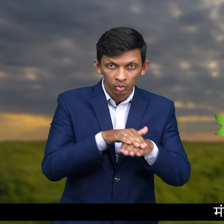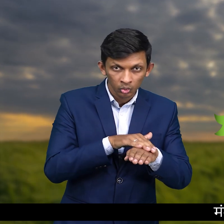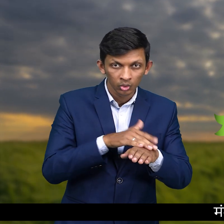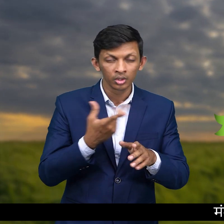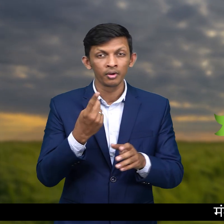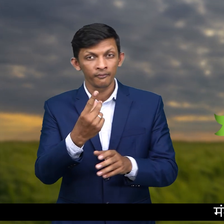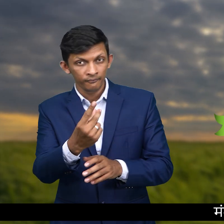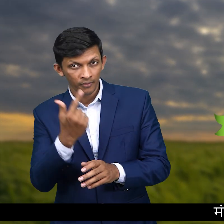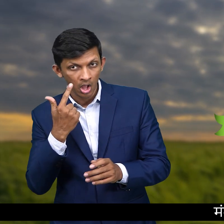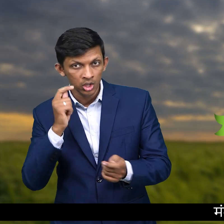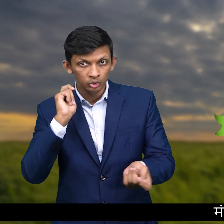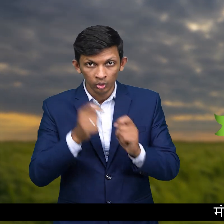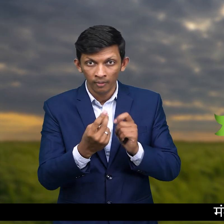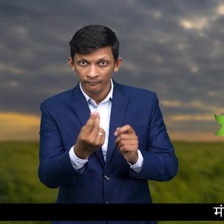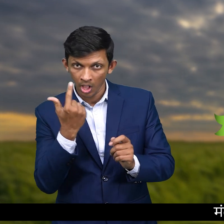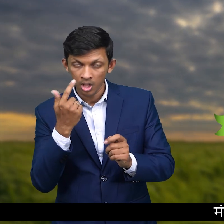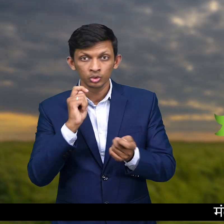मंद आणि जलद बदल,